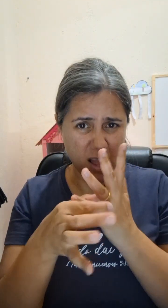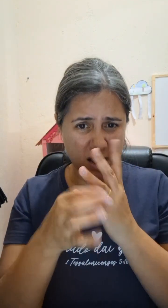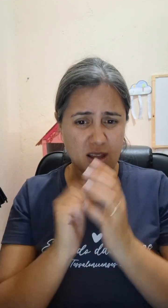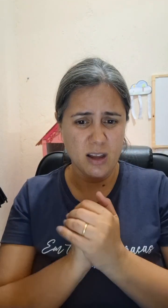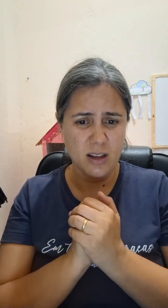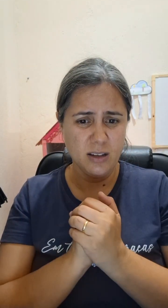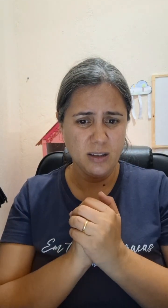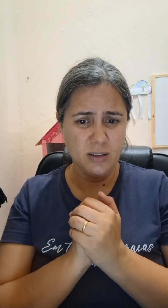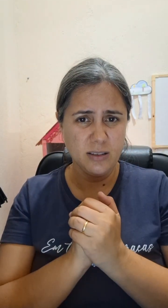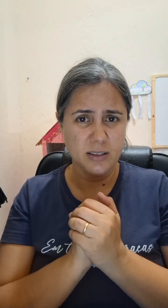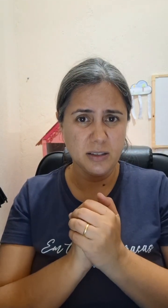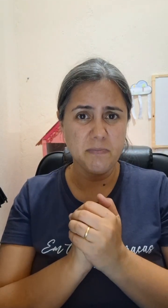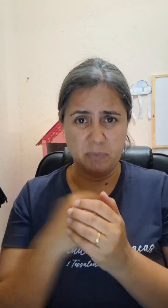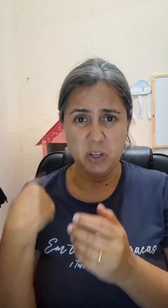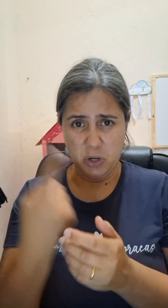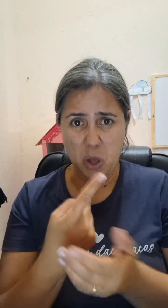Pergunta para você: nós vivemos